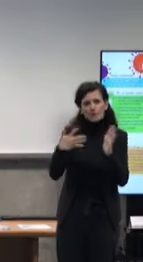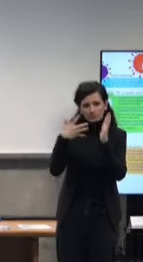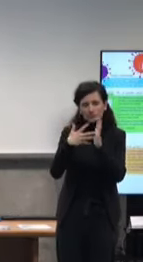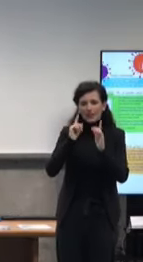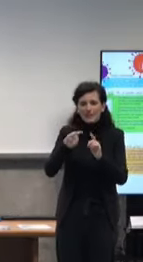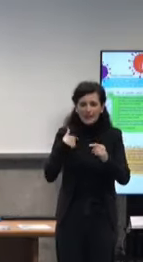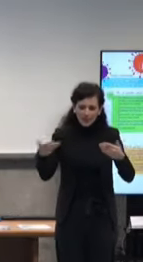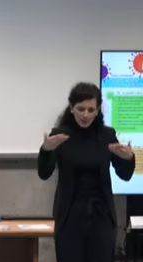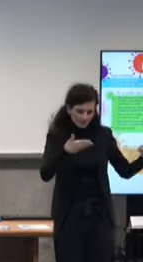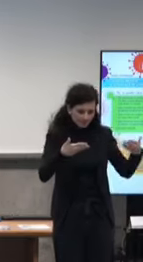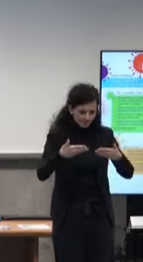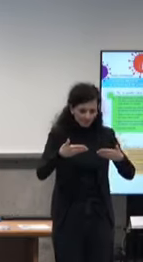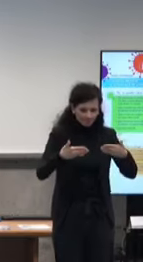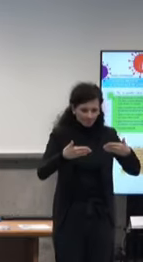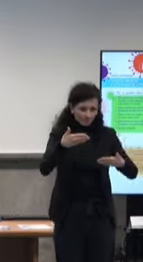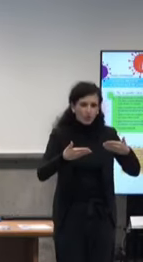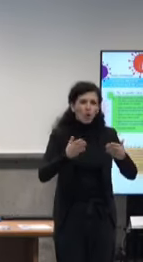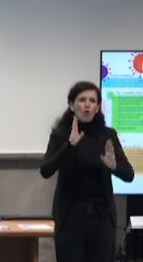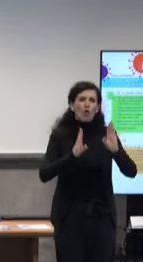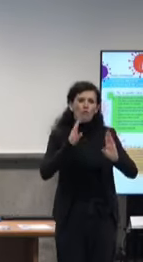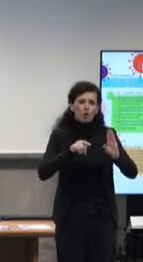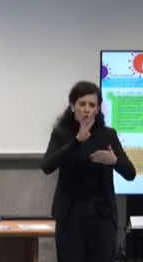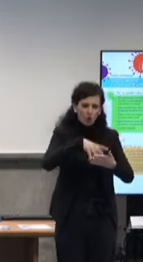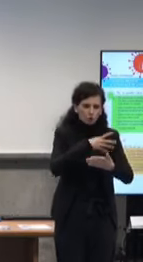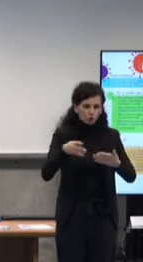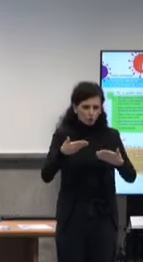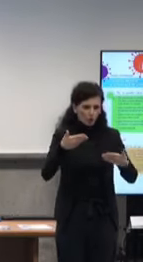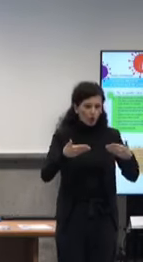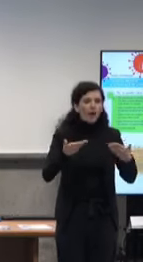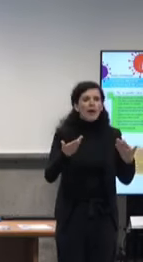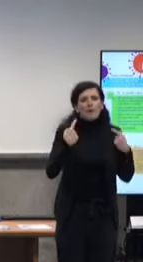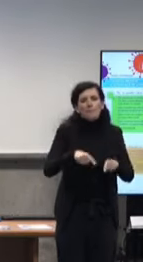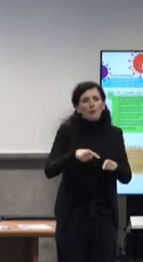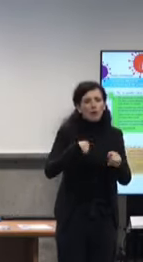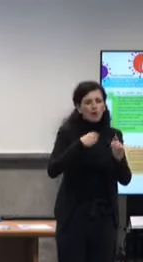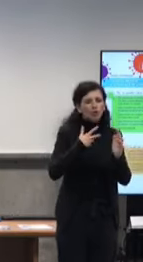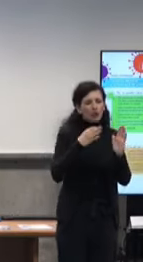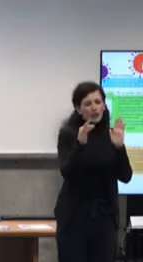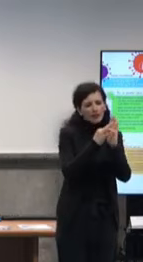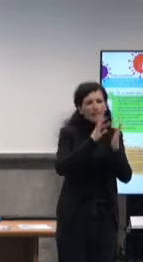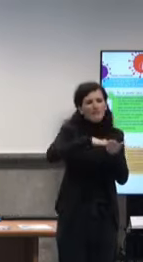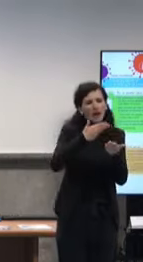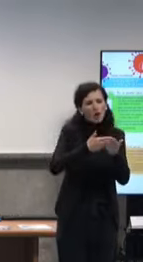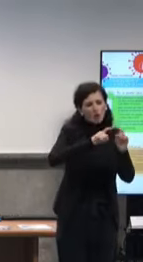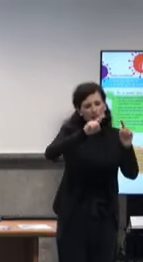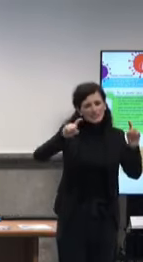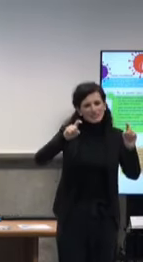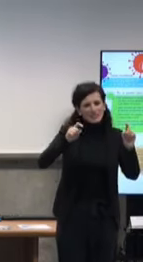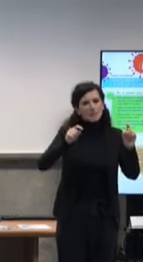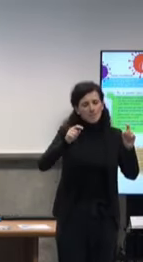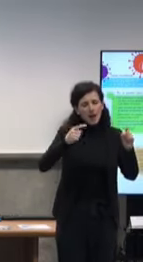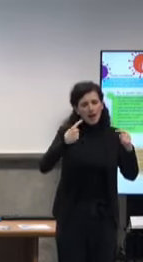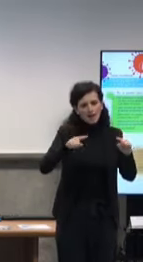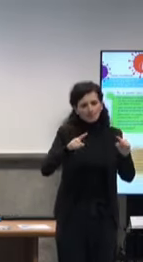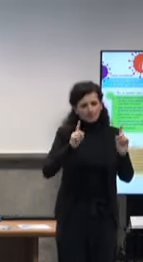diversi e lì il punto della stima dell il motivo per cui ho detto usciremo con delle stime appena abbiamo un incrocio sufficientemente valido lo